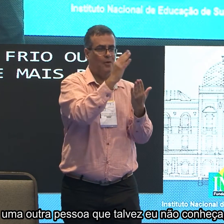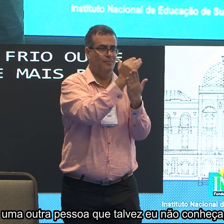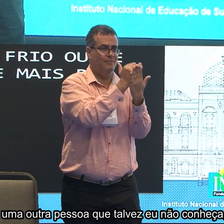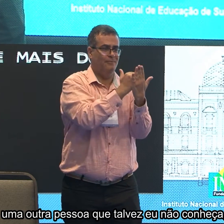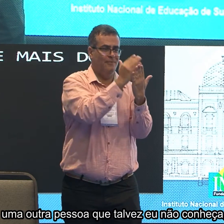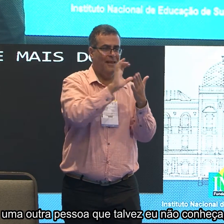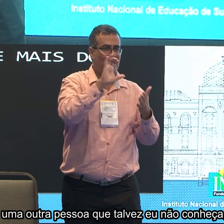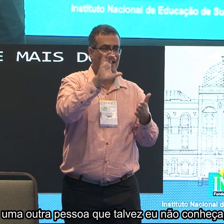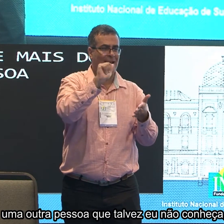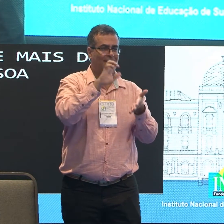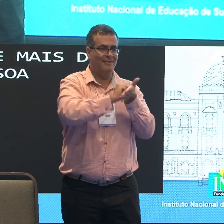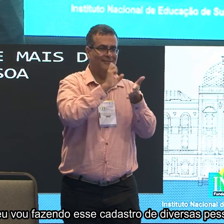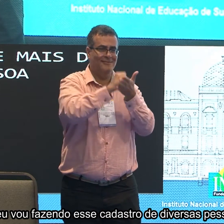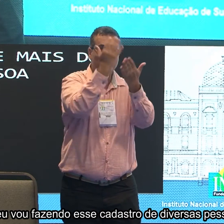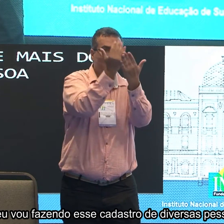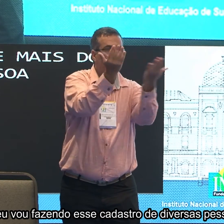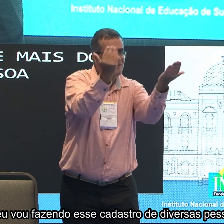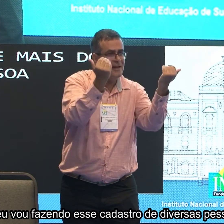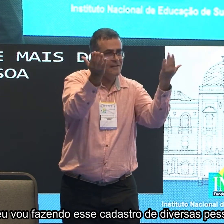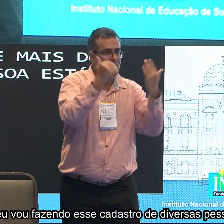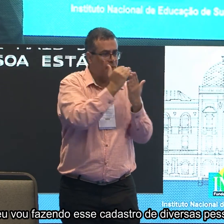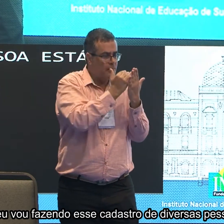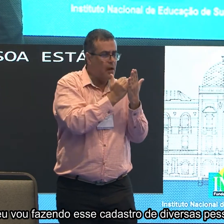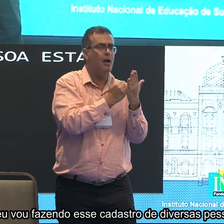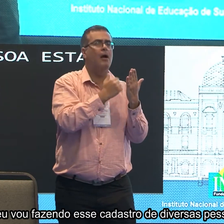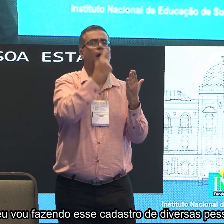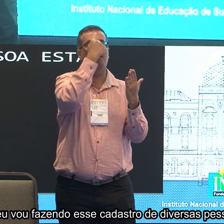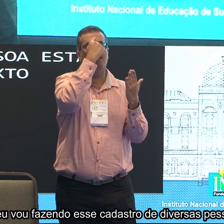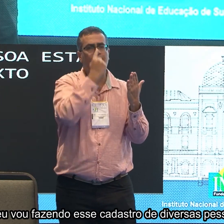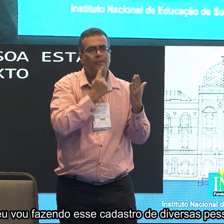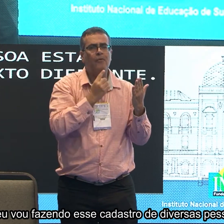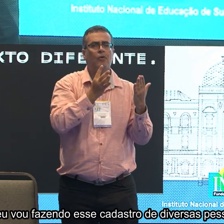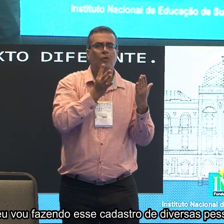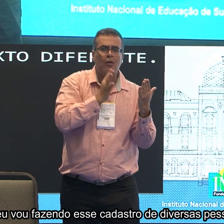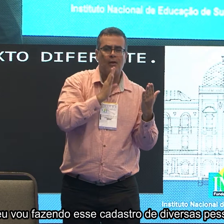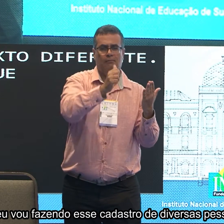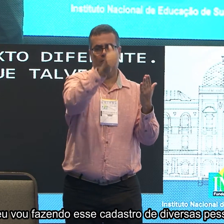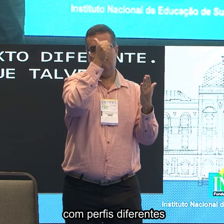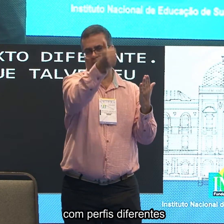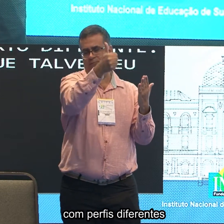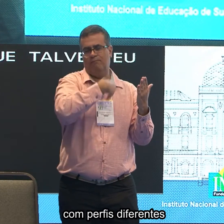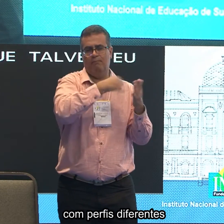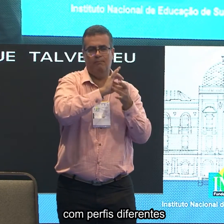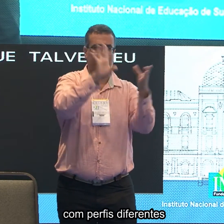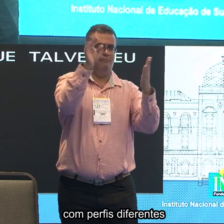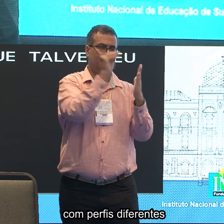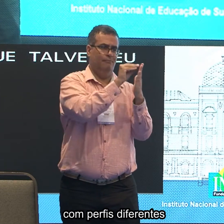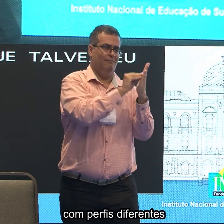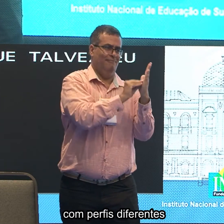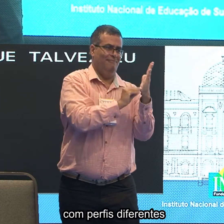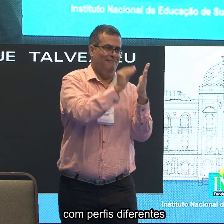não conheço. E aí eu vou fazendo esse cadastro de diversas pessoas com perfis